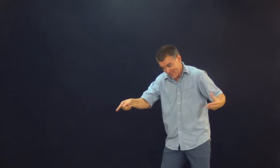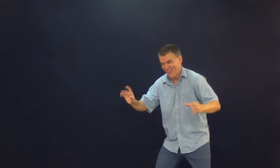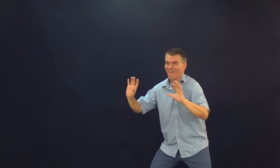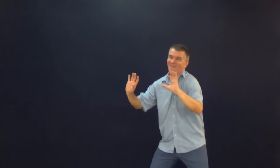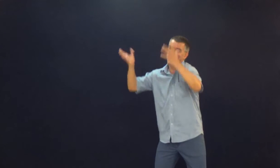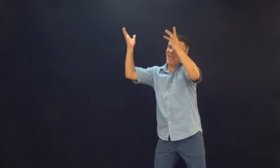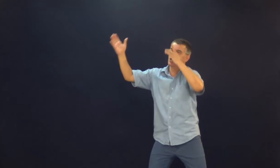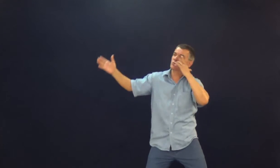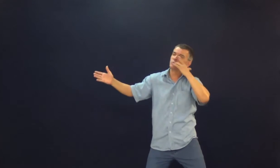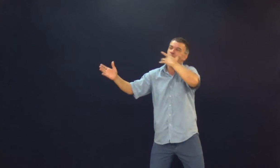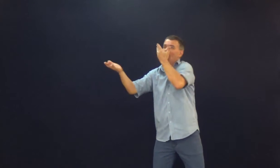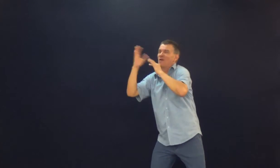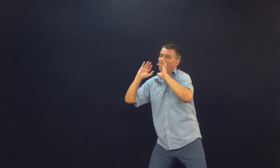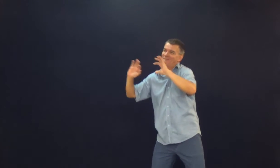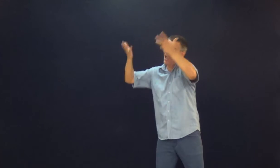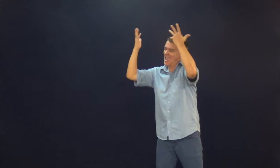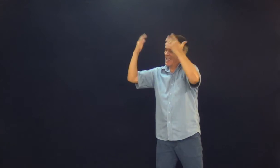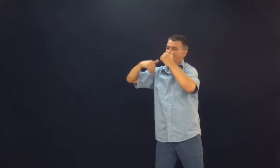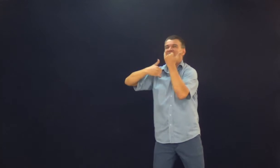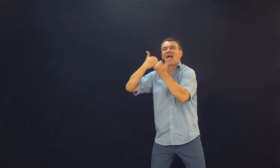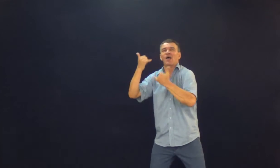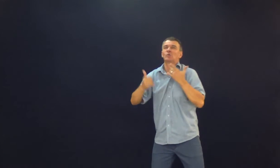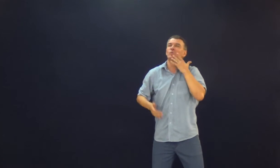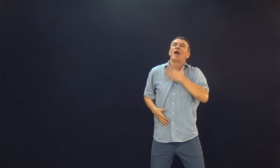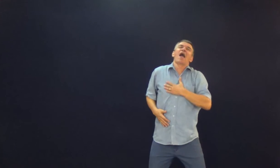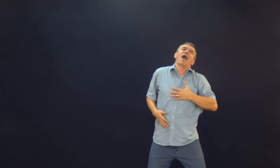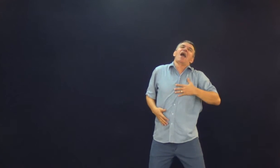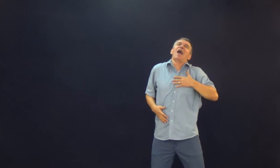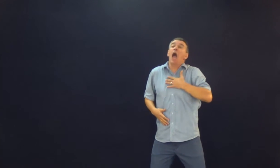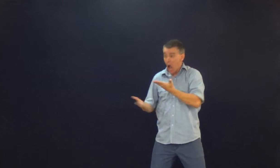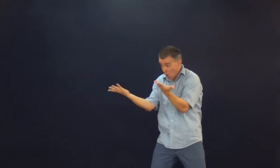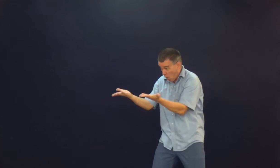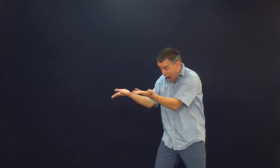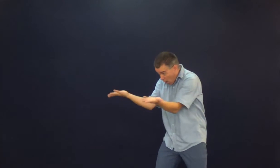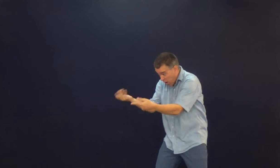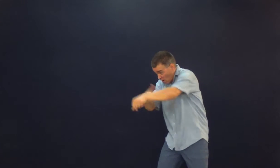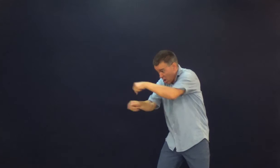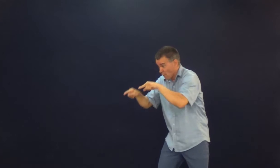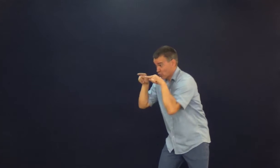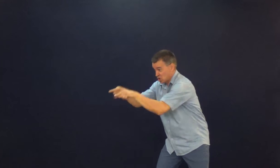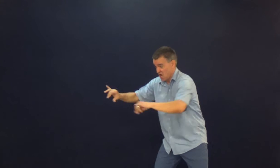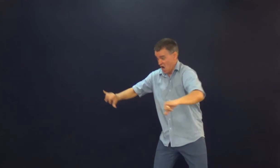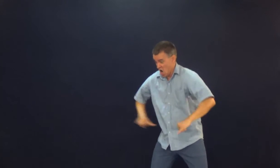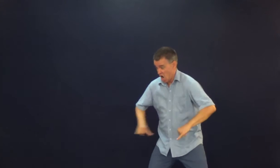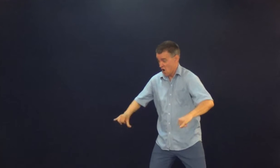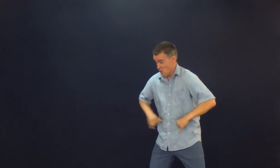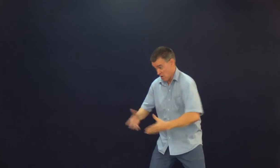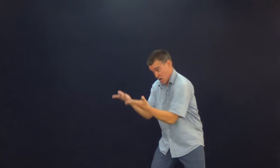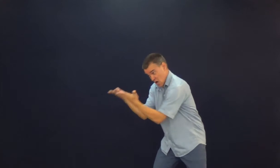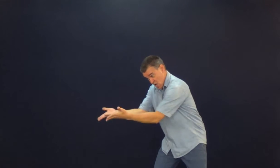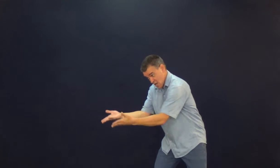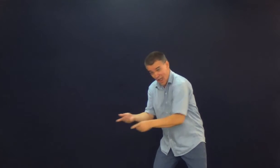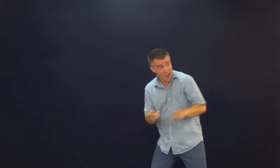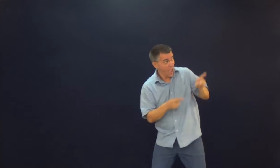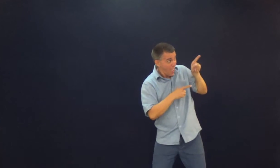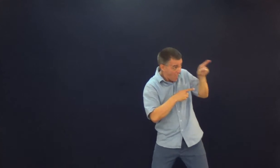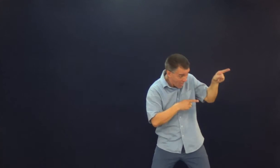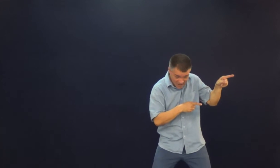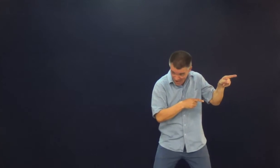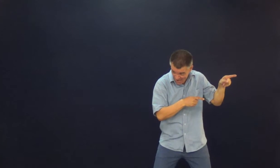que você diz precisou este um homem na porta da sua casa enquanto festejava be comia ele ficou sofrendo agora as coisas se